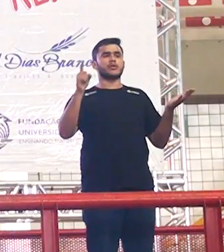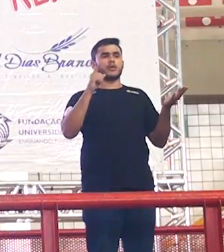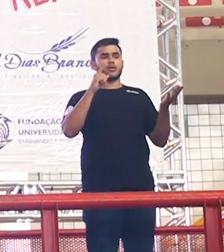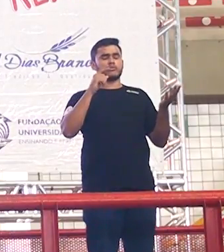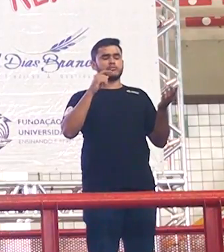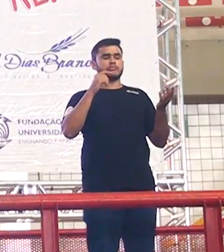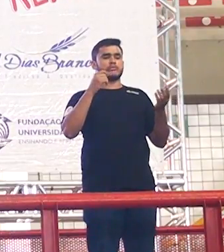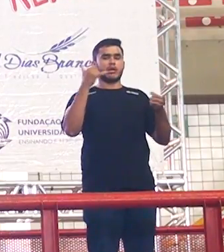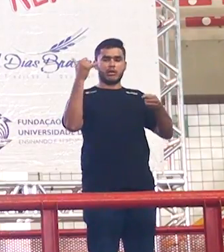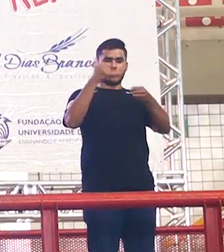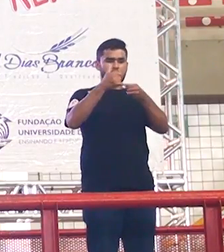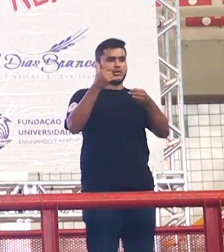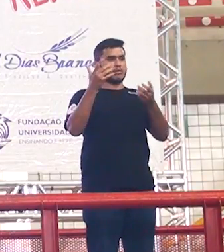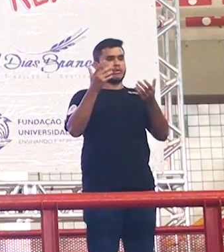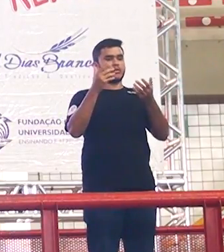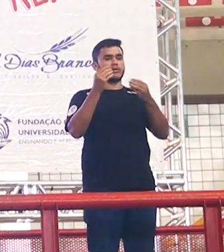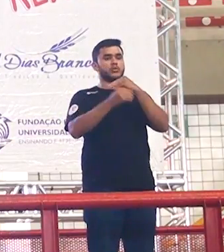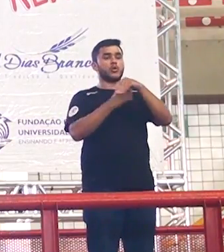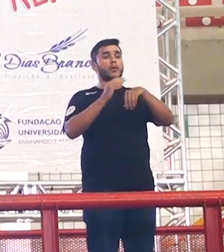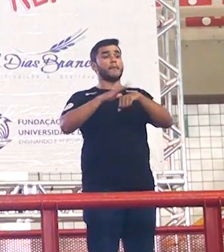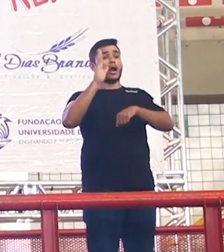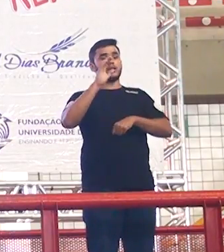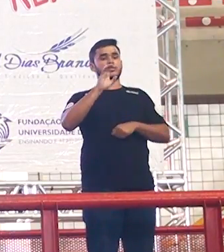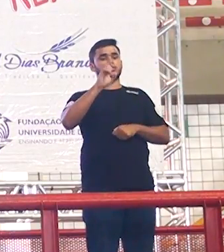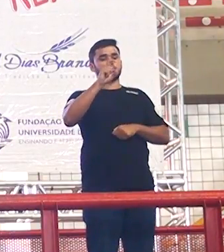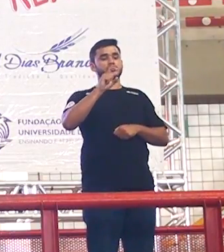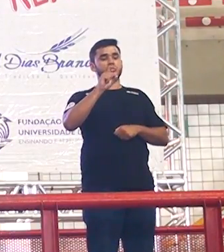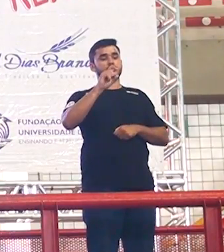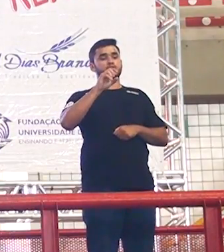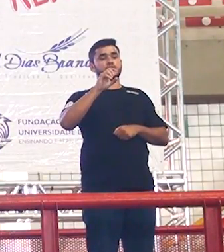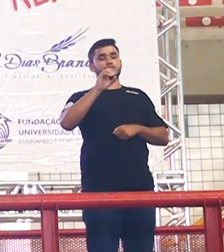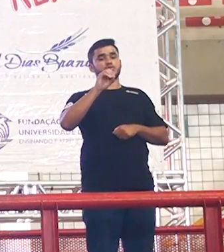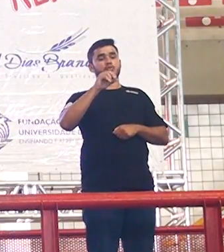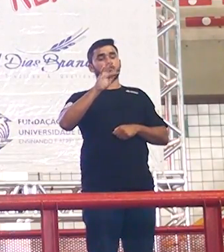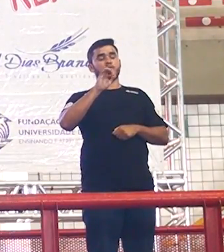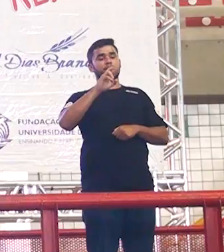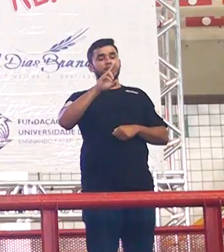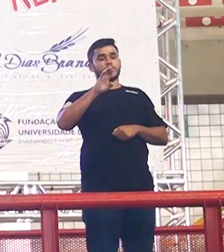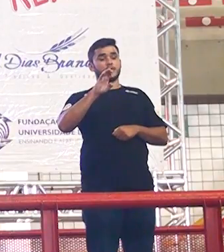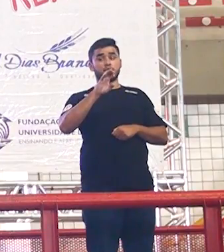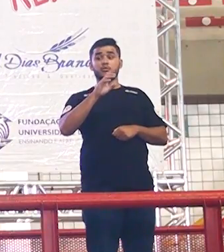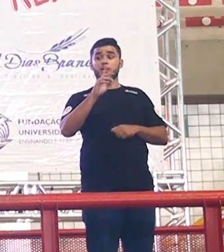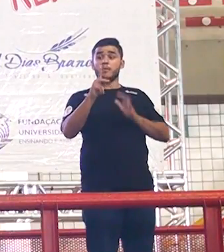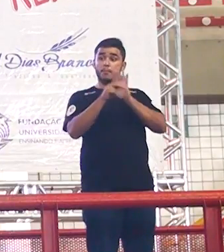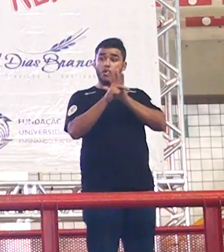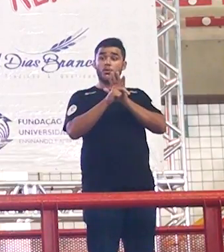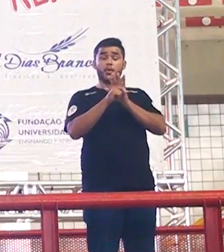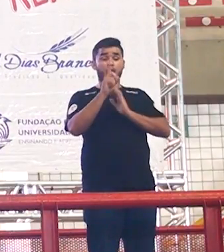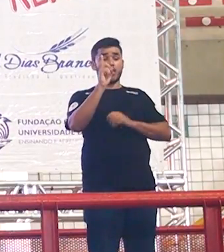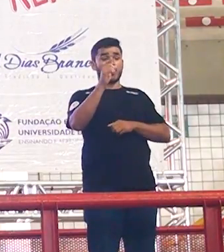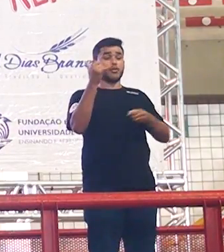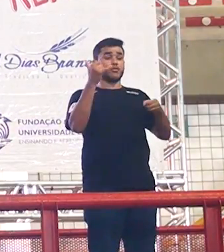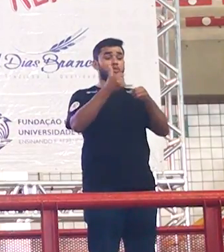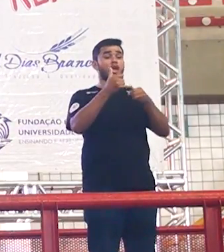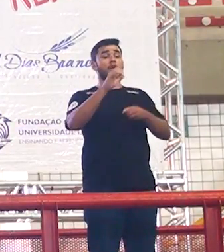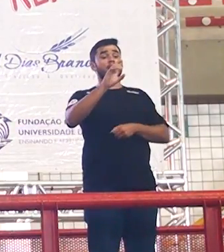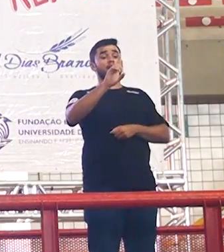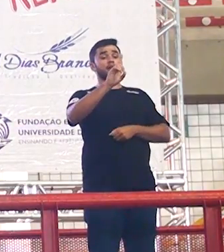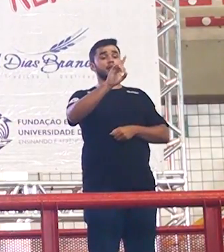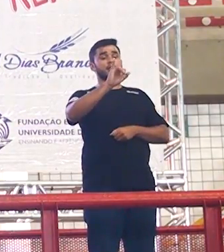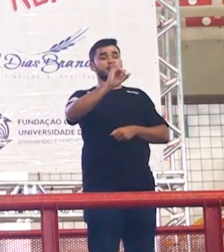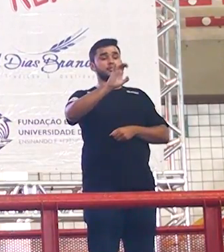sabe qual é o que tem mais enxofre? Diesel, óleo diesel. Então, provavelmente, essa